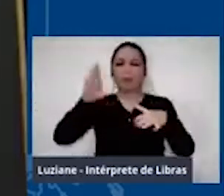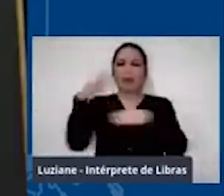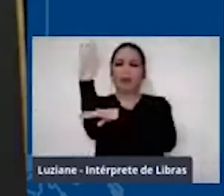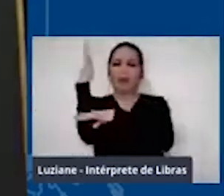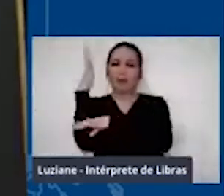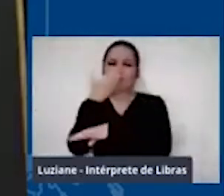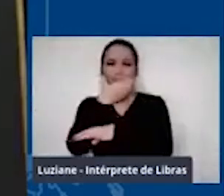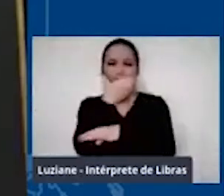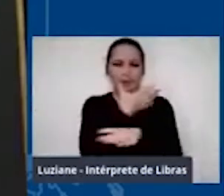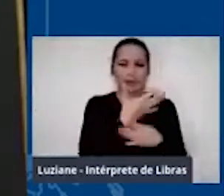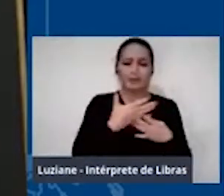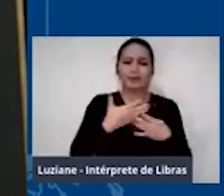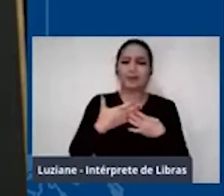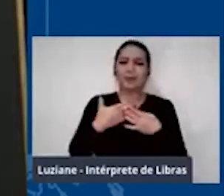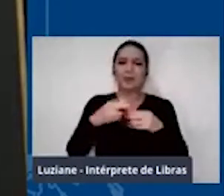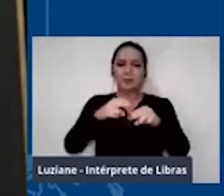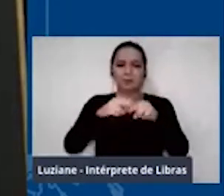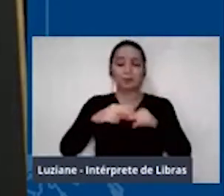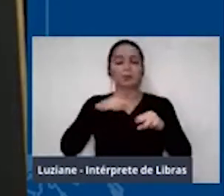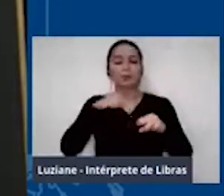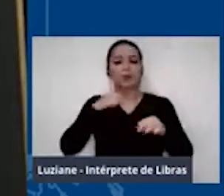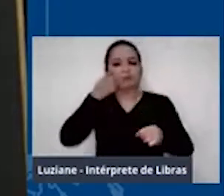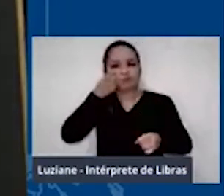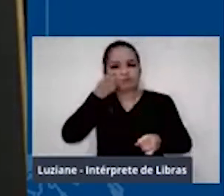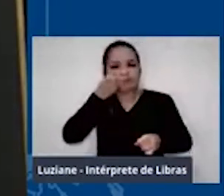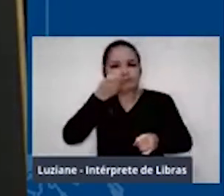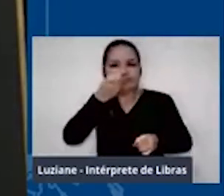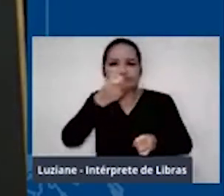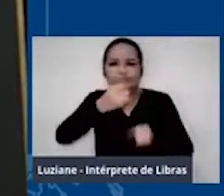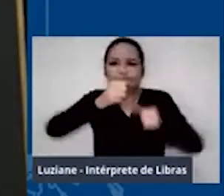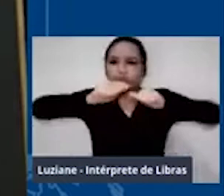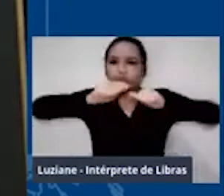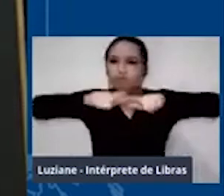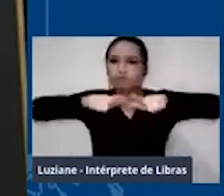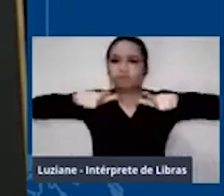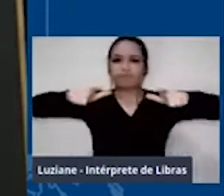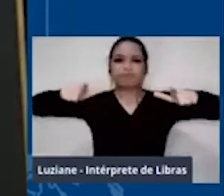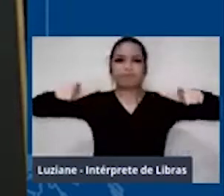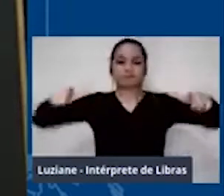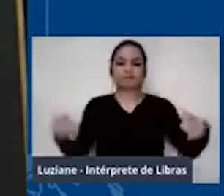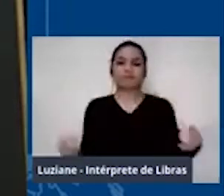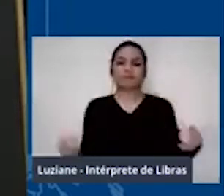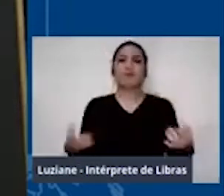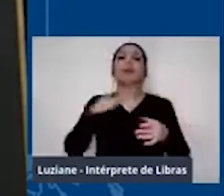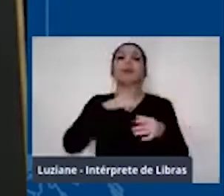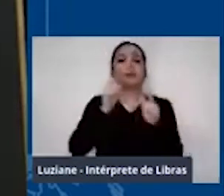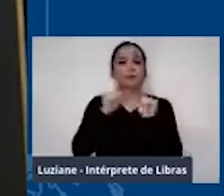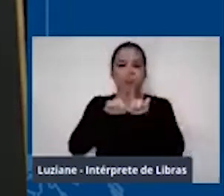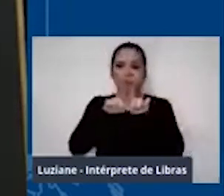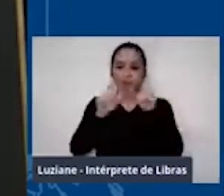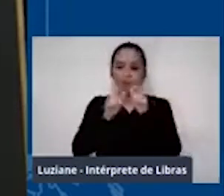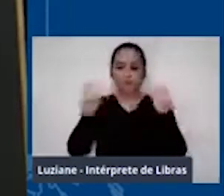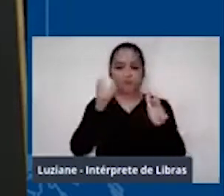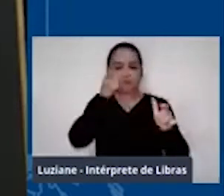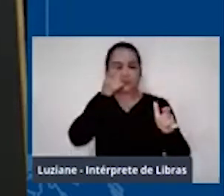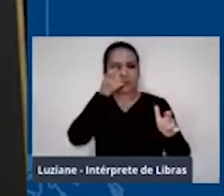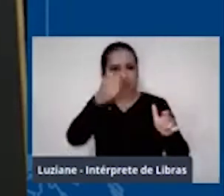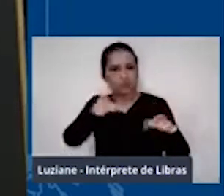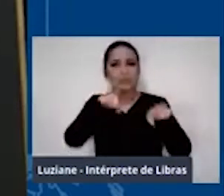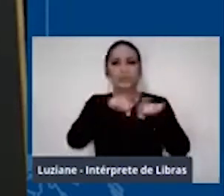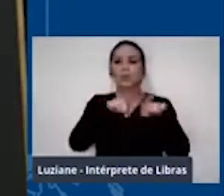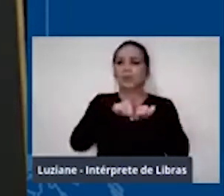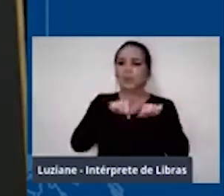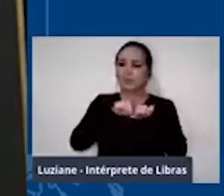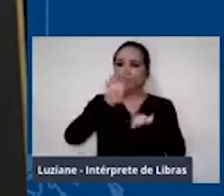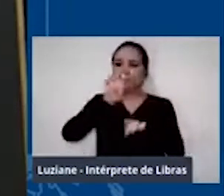Sul. Então, a gama de interesse varia muito e eu cada vez mais tenho aumentado o interesse dos embaixadores, mesmo na pandemia,